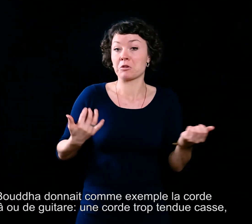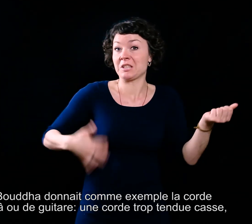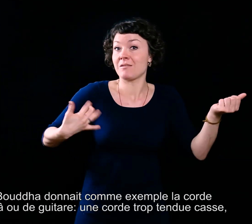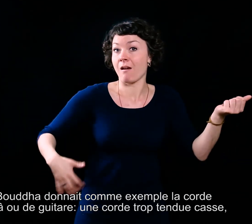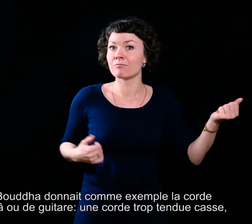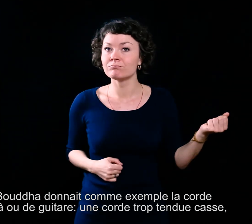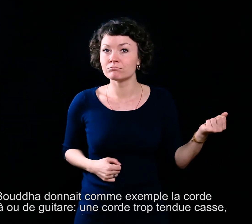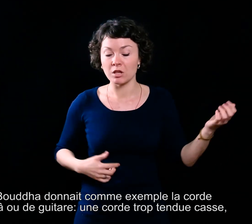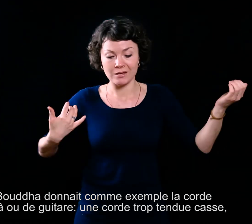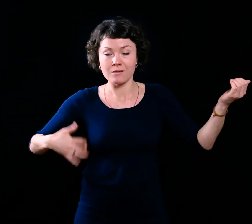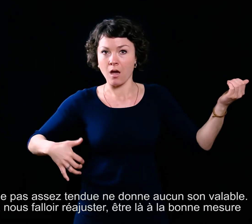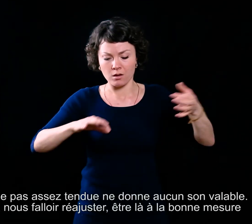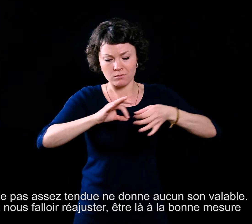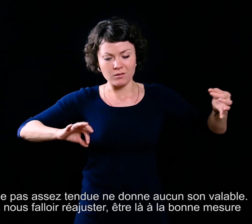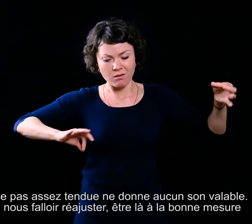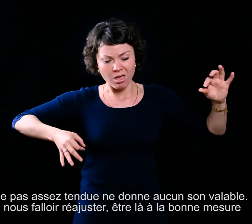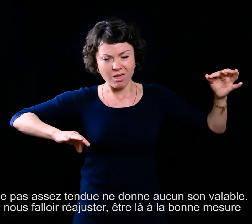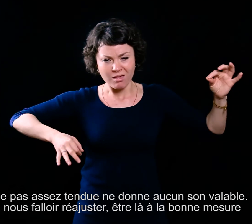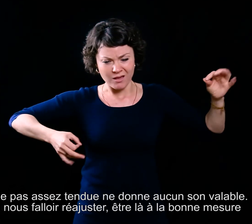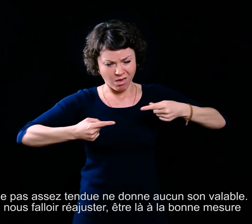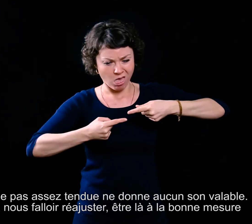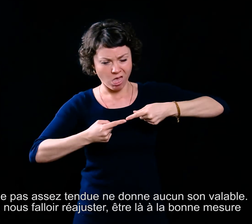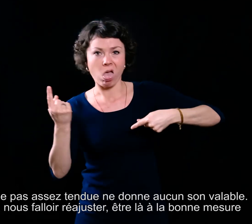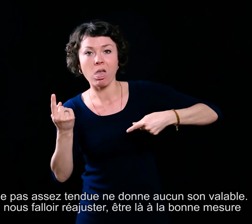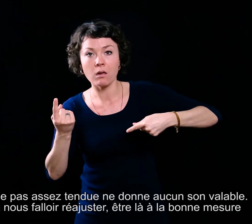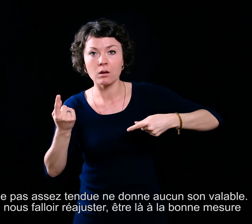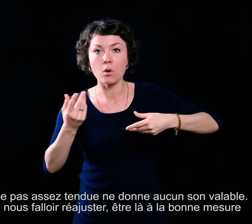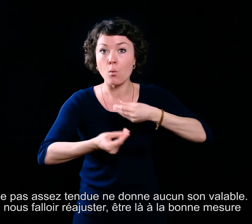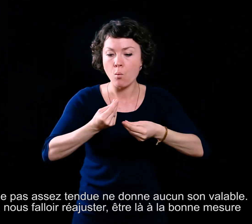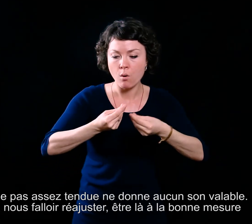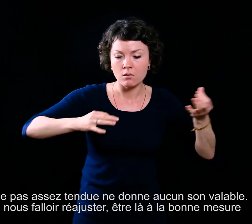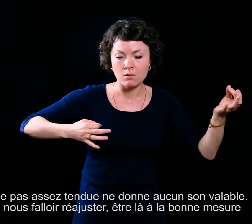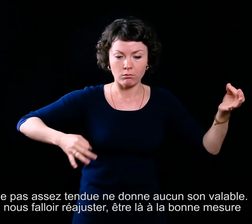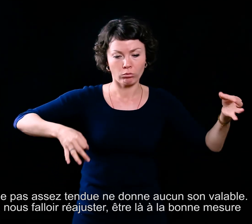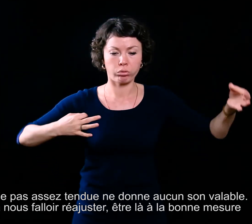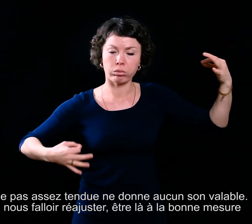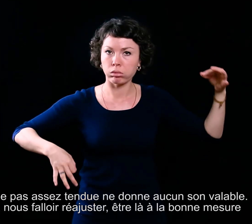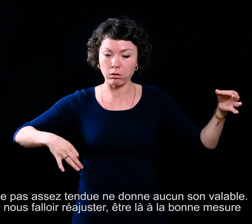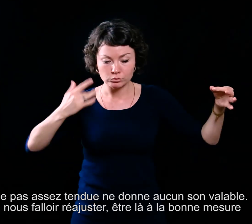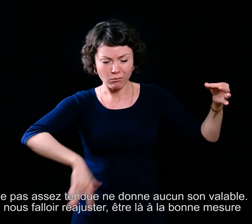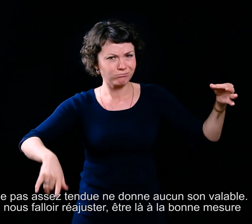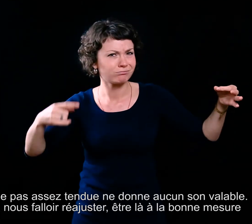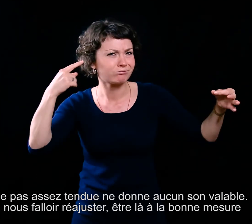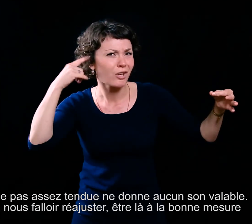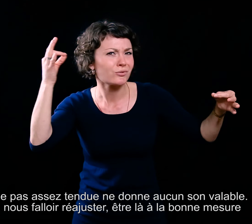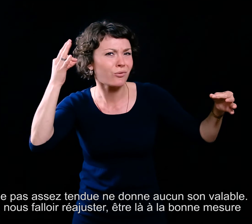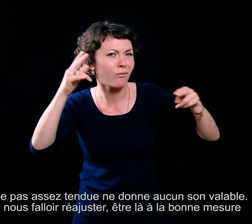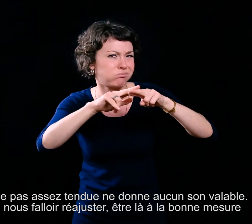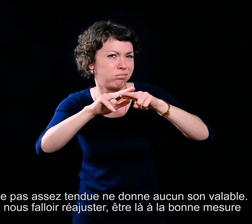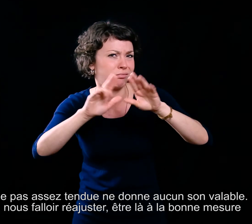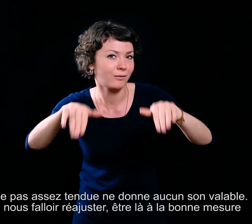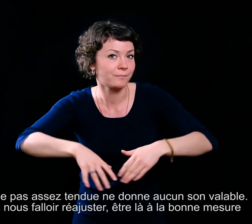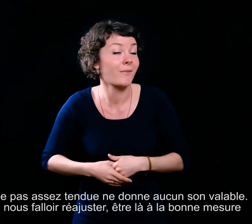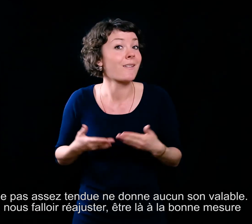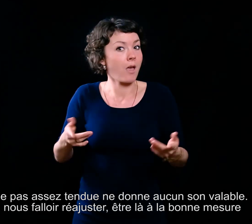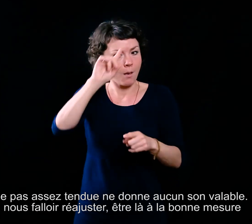tendue casse, et une corde pas assez tendue ne donne aucun son valable. Et donc il va nous falloir réajuster,